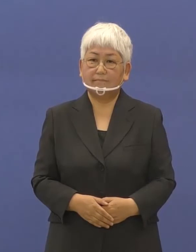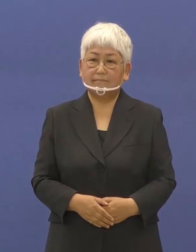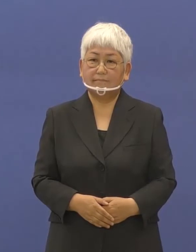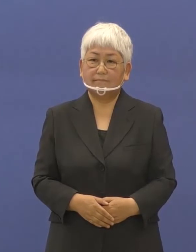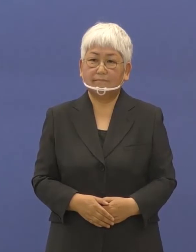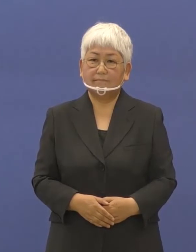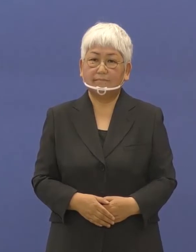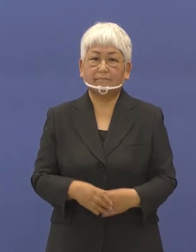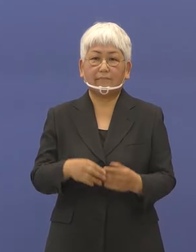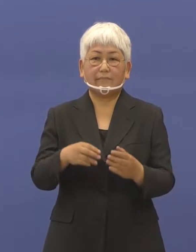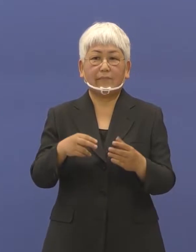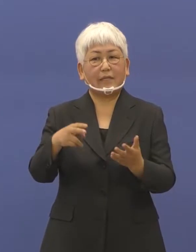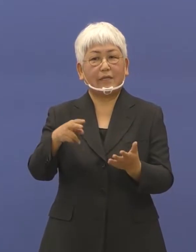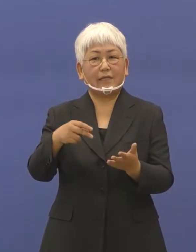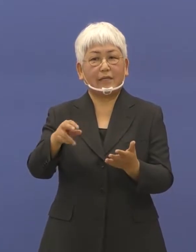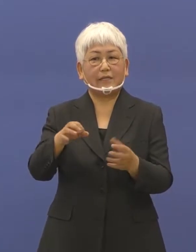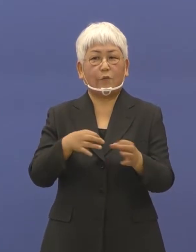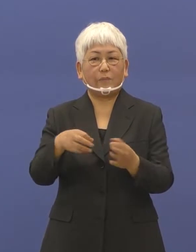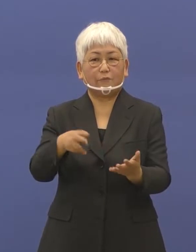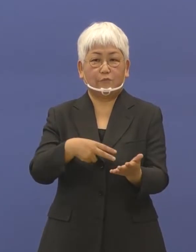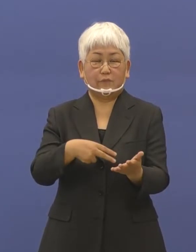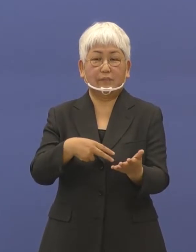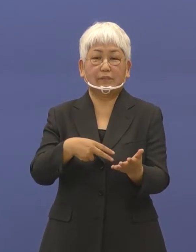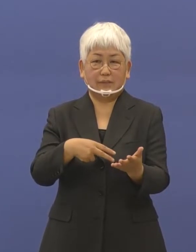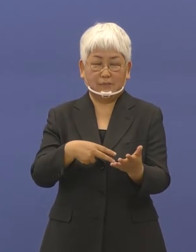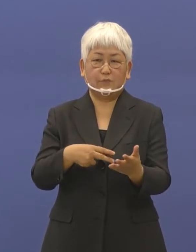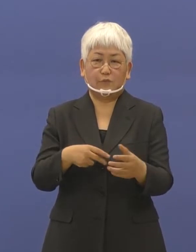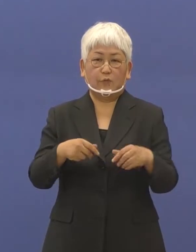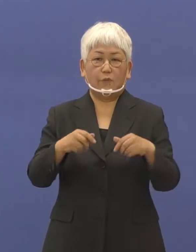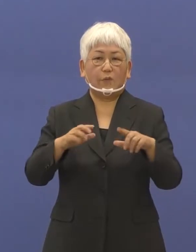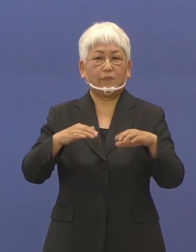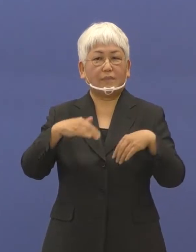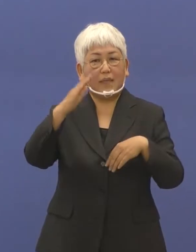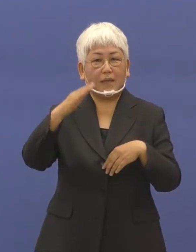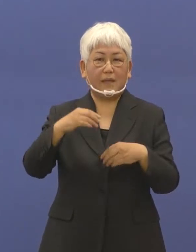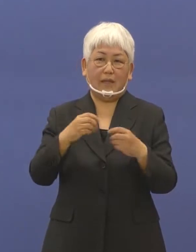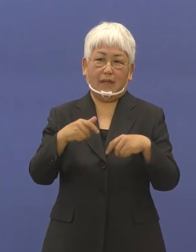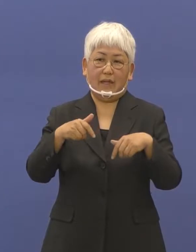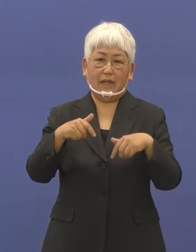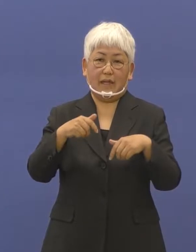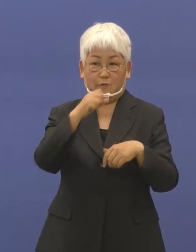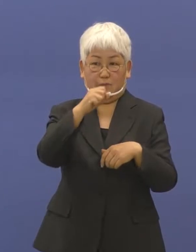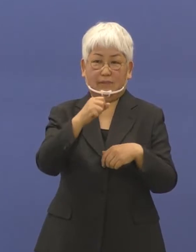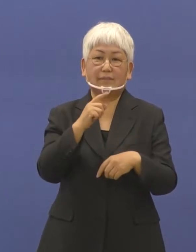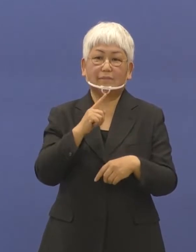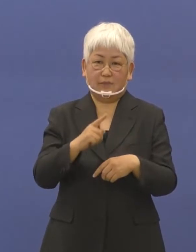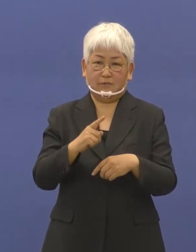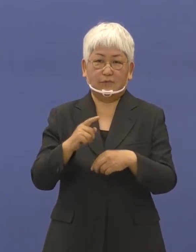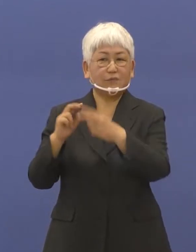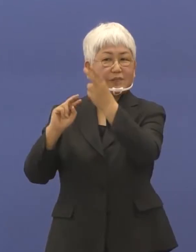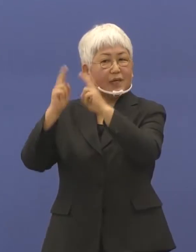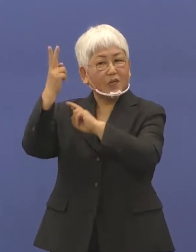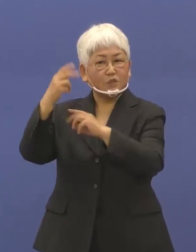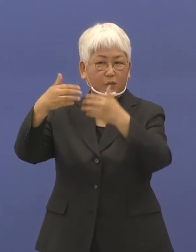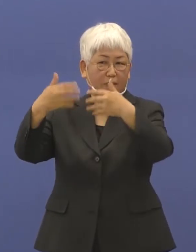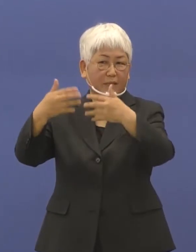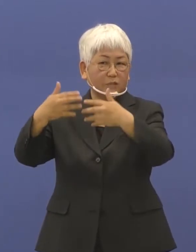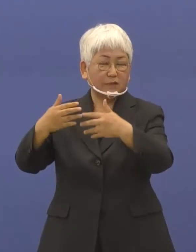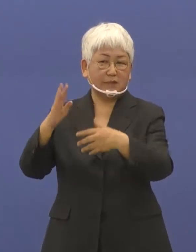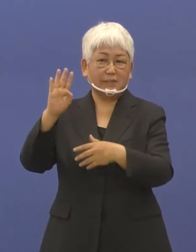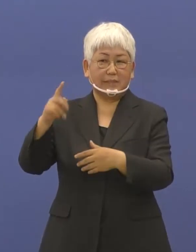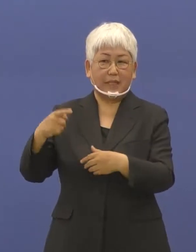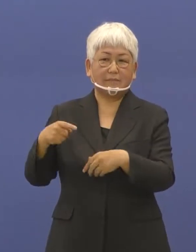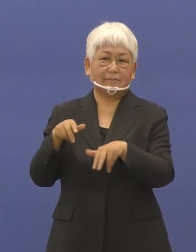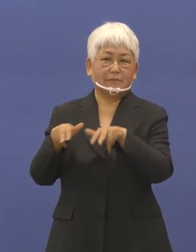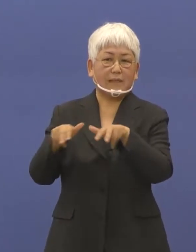読売新聞の高吉優香と申します。先月まで鹿児島のテレビ局の鹿児島テレビで県政を